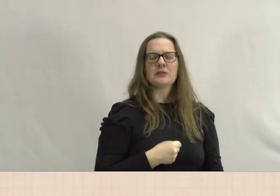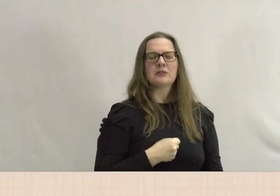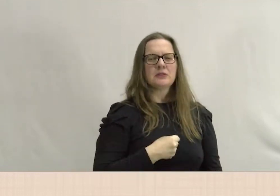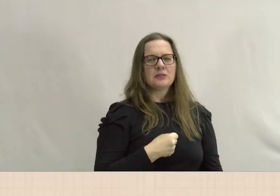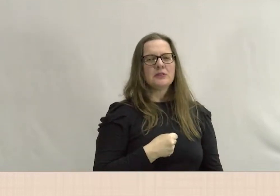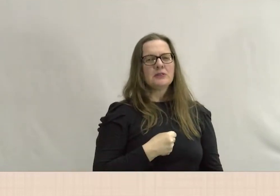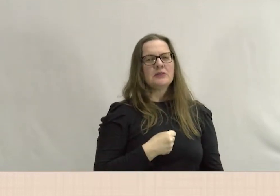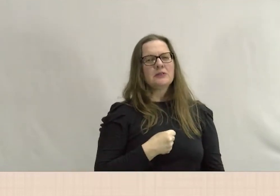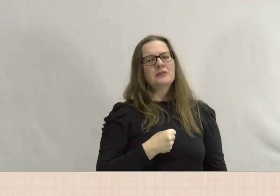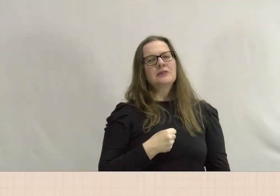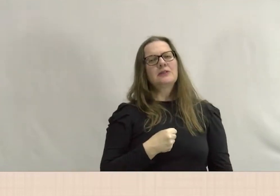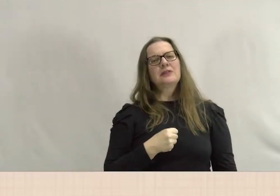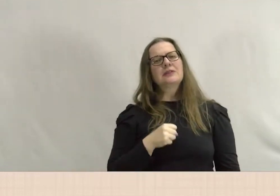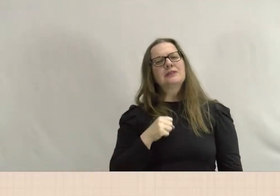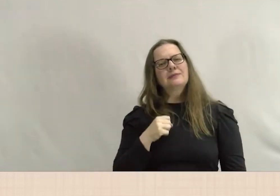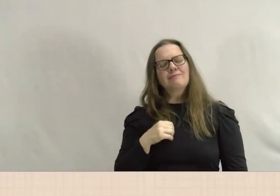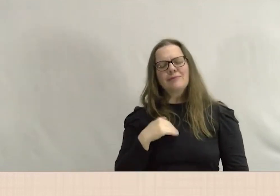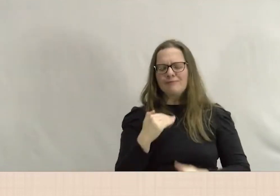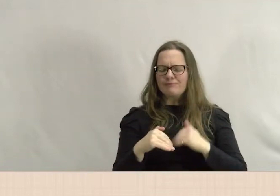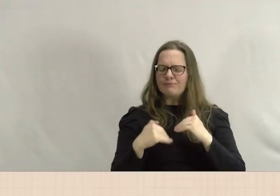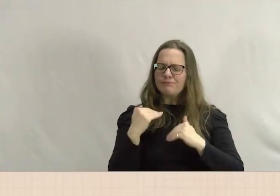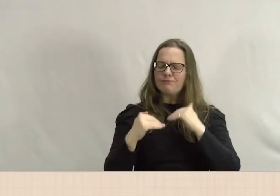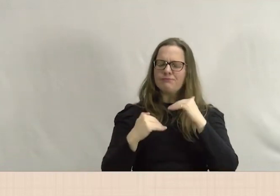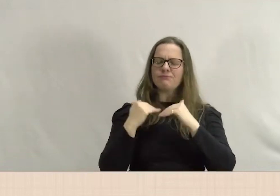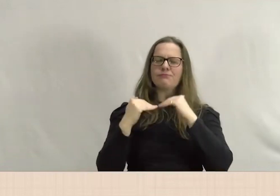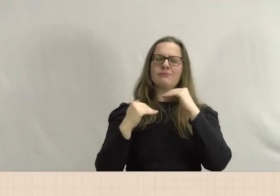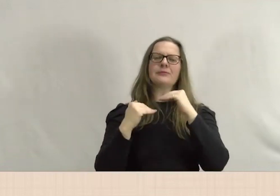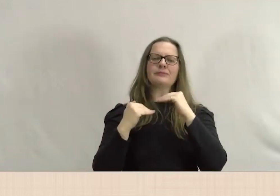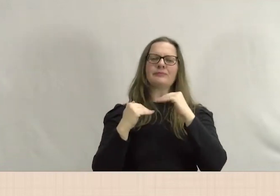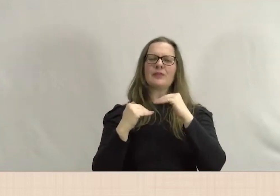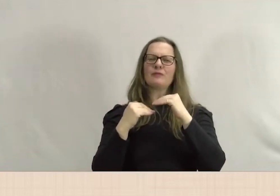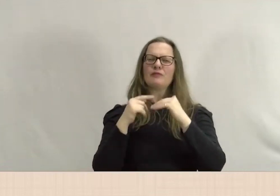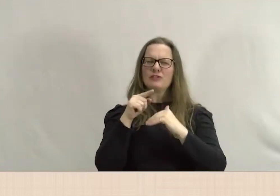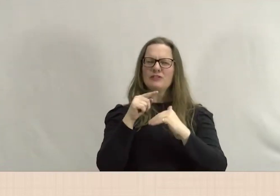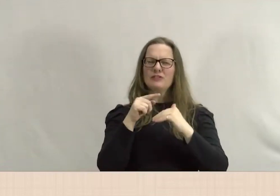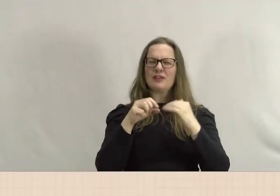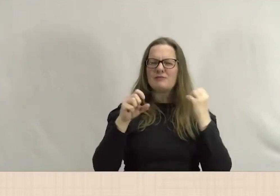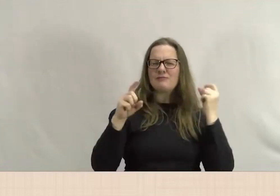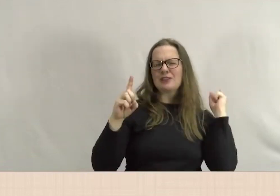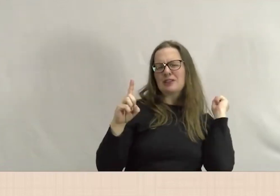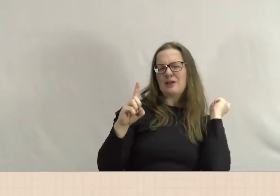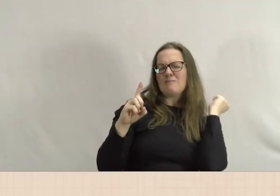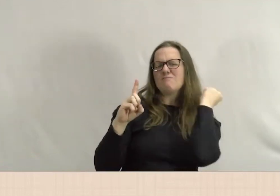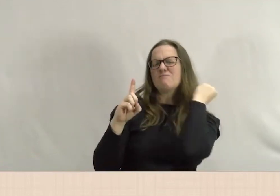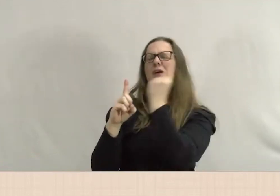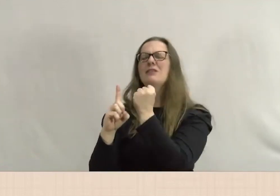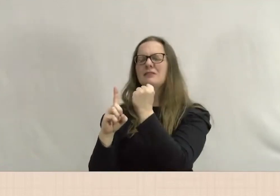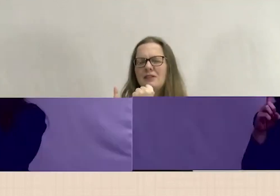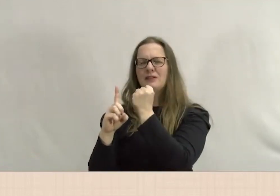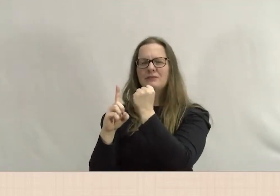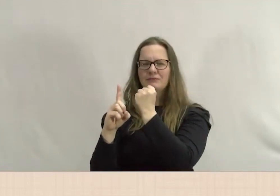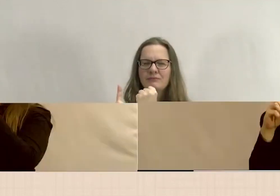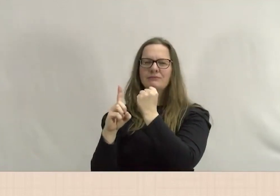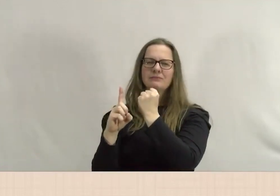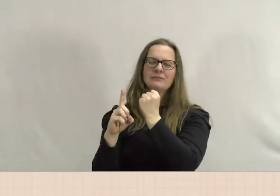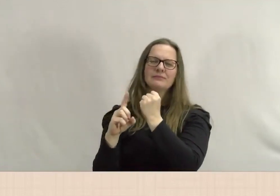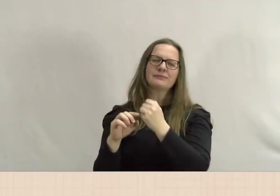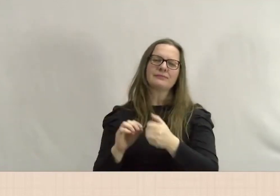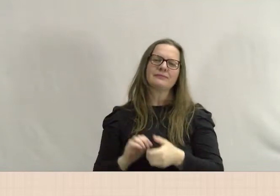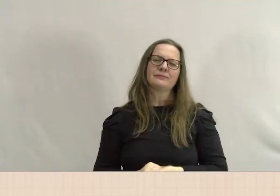E se você deixar o ódio se desenvolver, você mata o seu irmão.